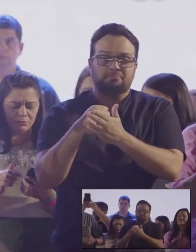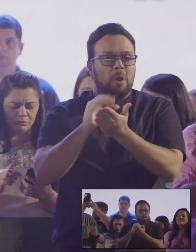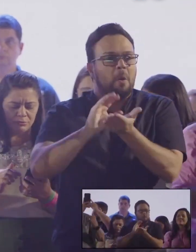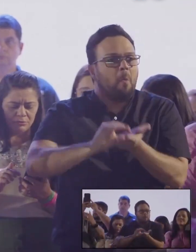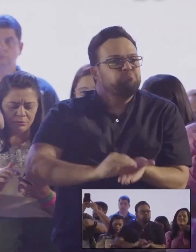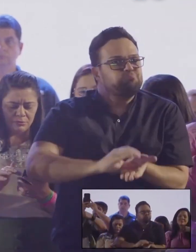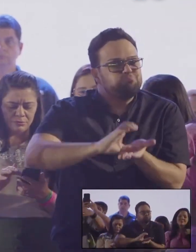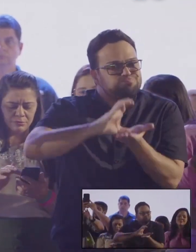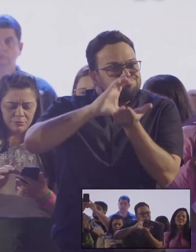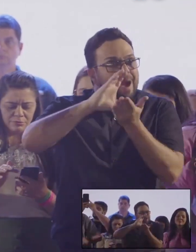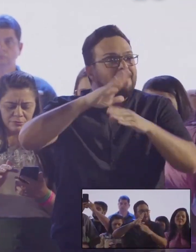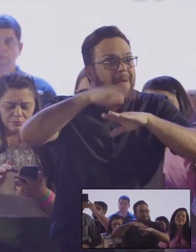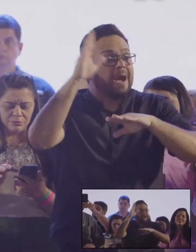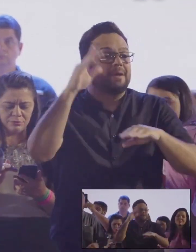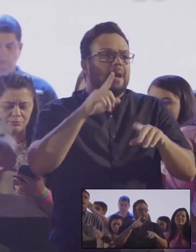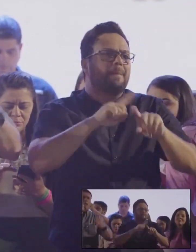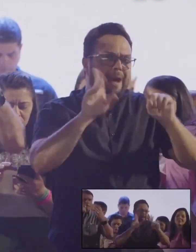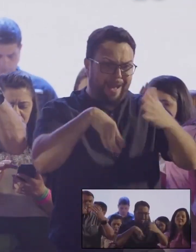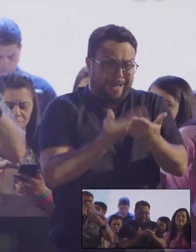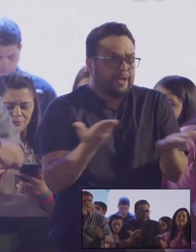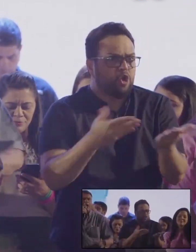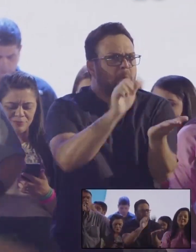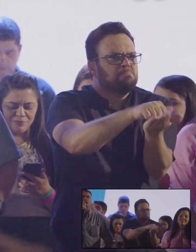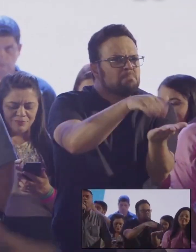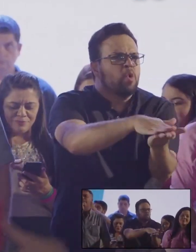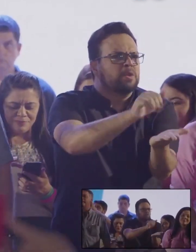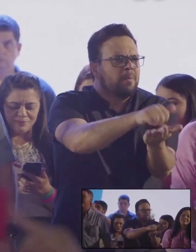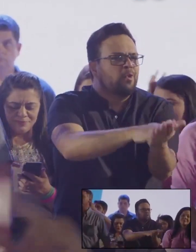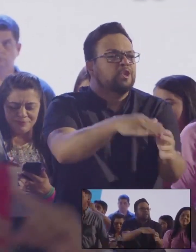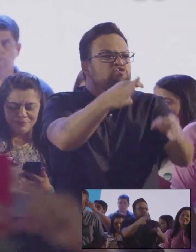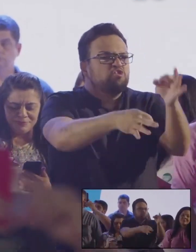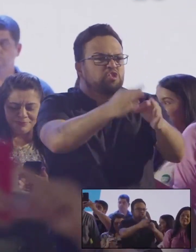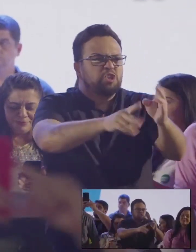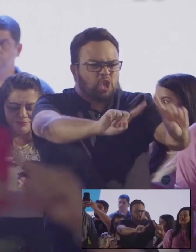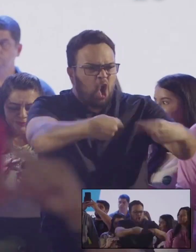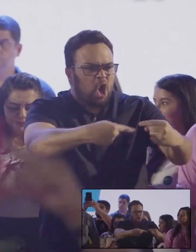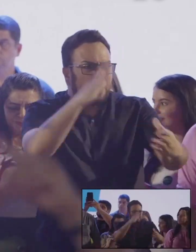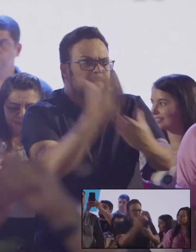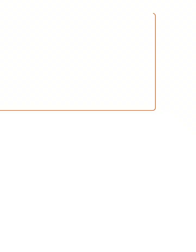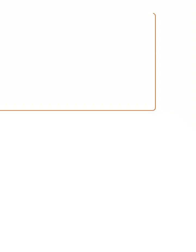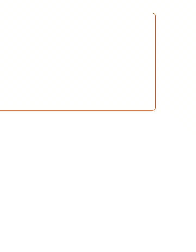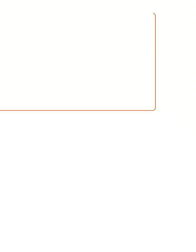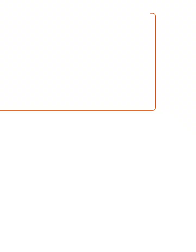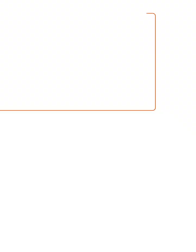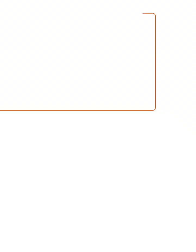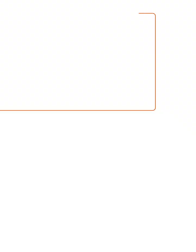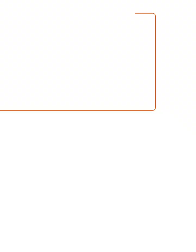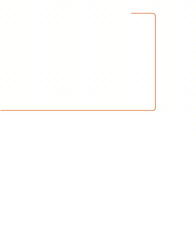precisava, se bem que as multas continuam, mas a gente vai continuar fazendo o nosso trabalho.